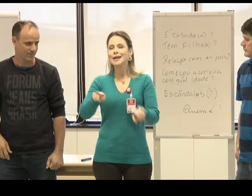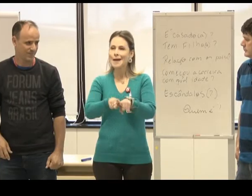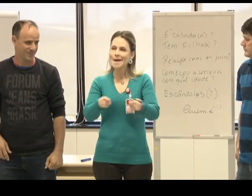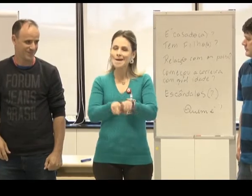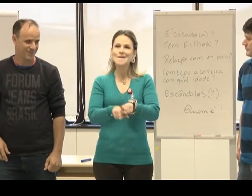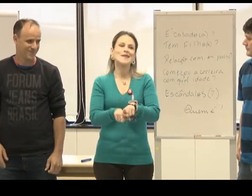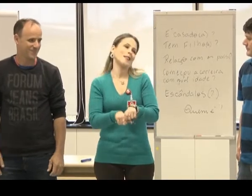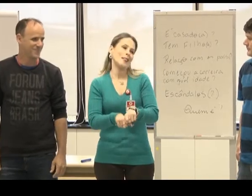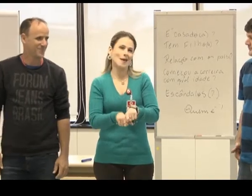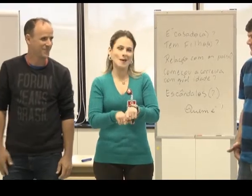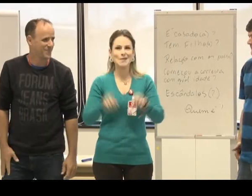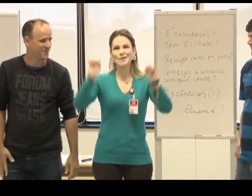Ah.